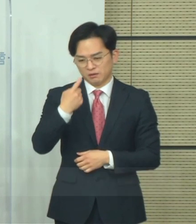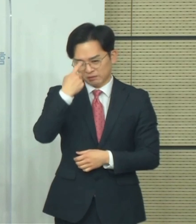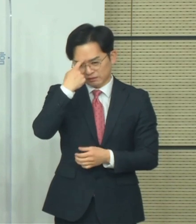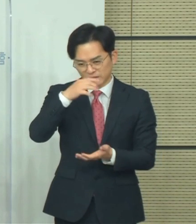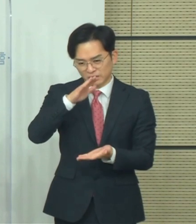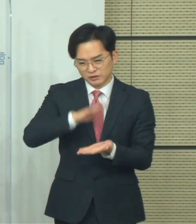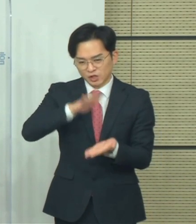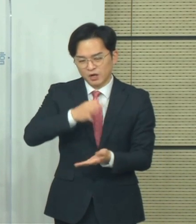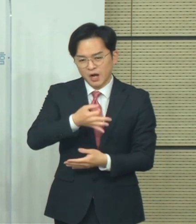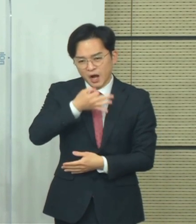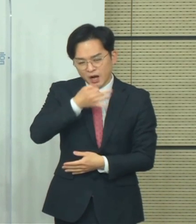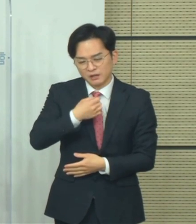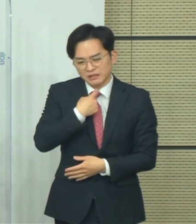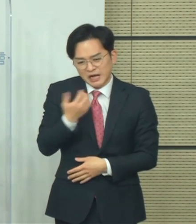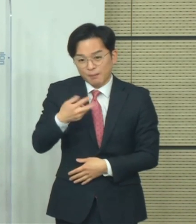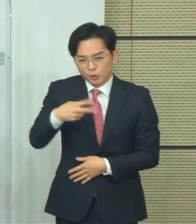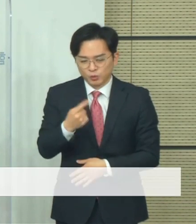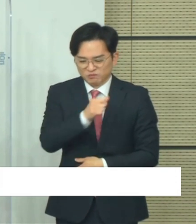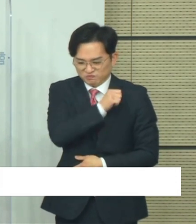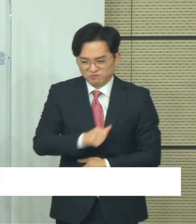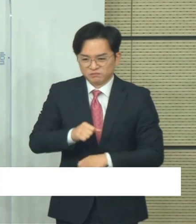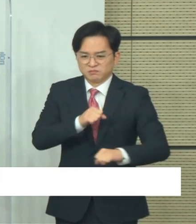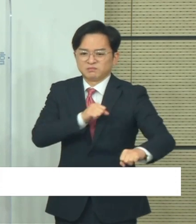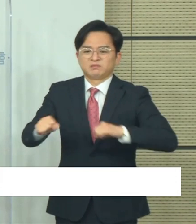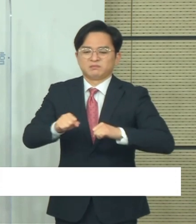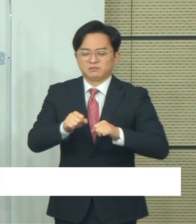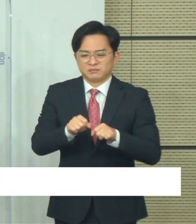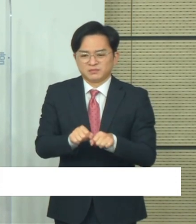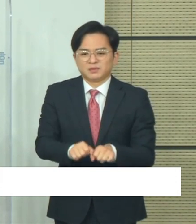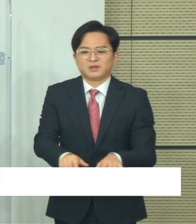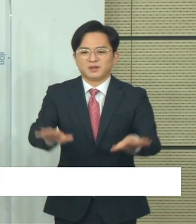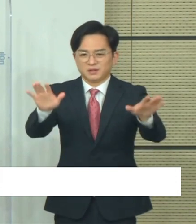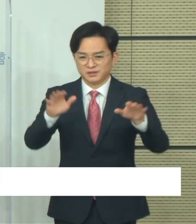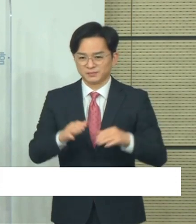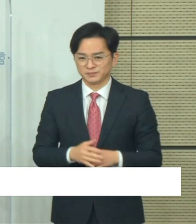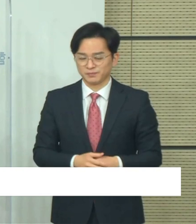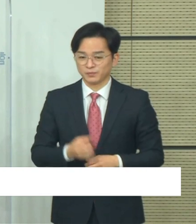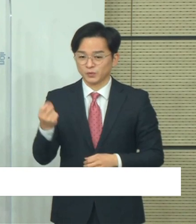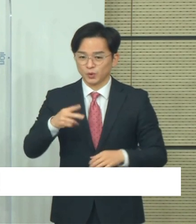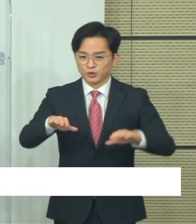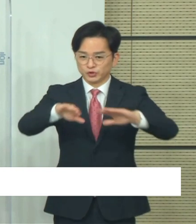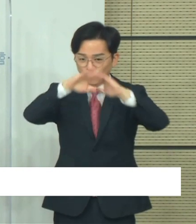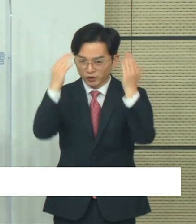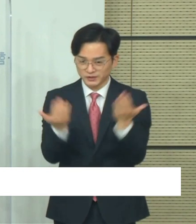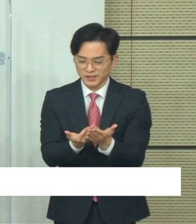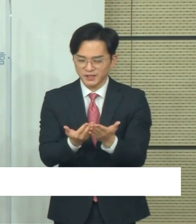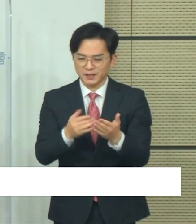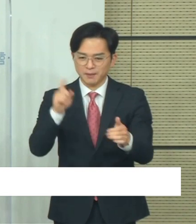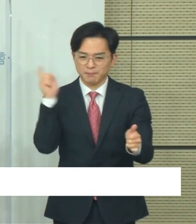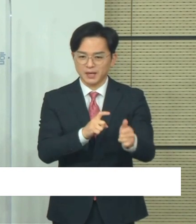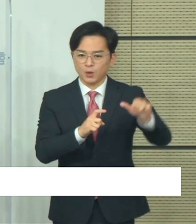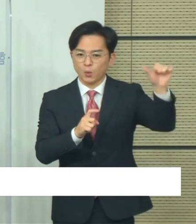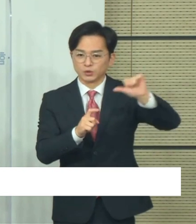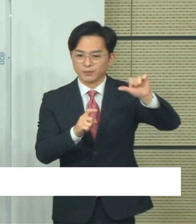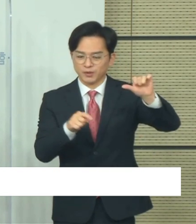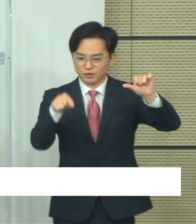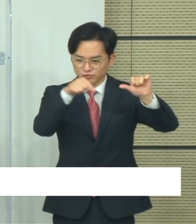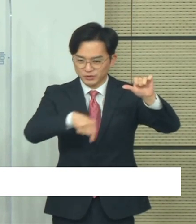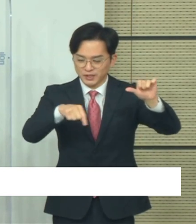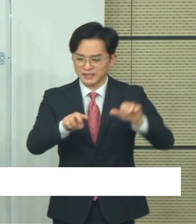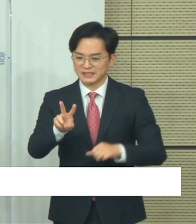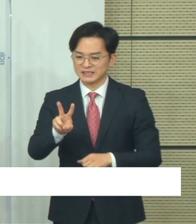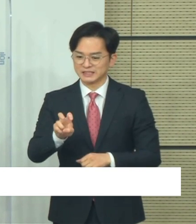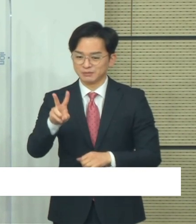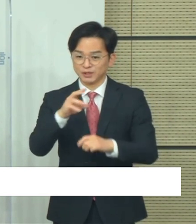달했습니다. 전체 환자 5천여 명 중 22.5%가 진단 검사의 지연에 의해 추가